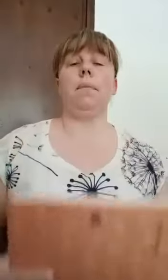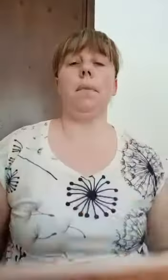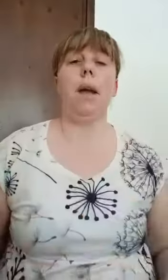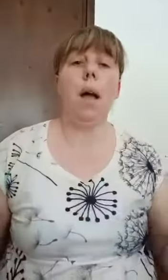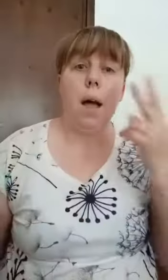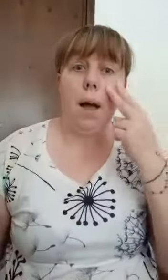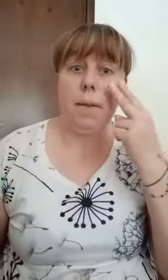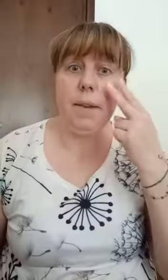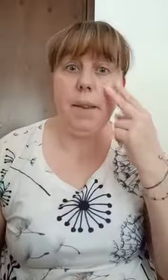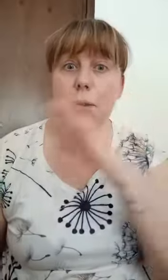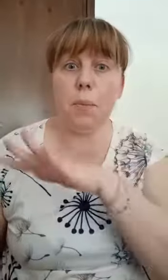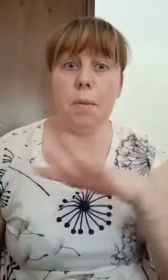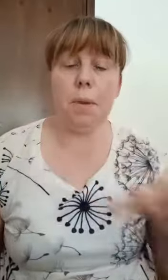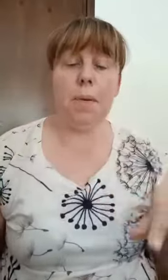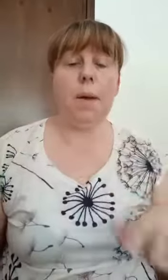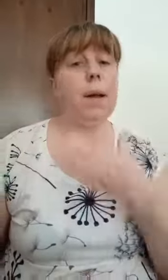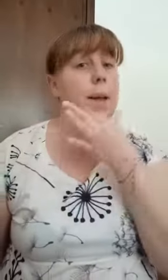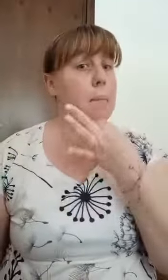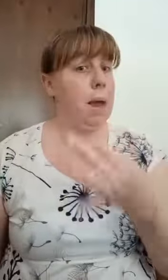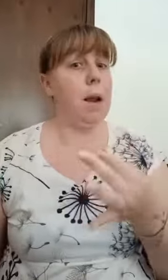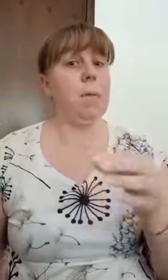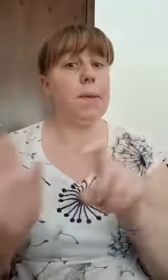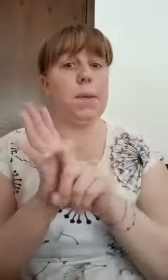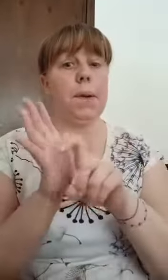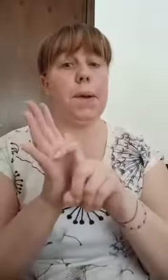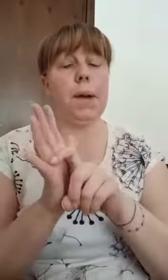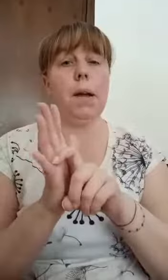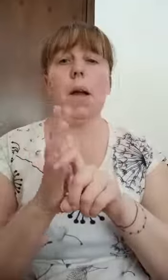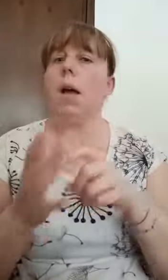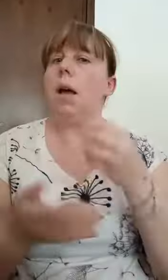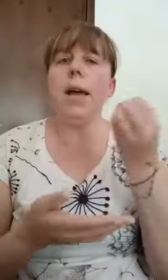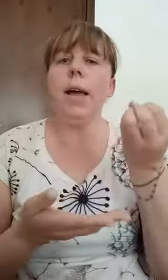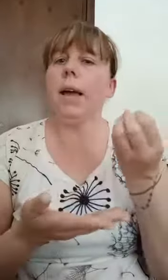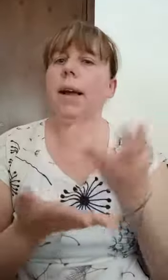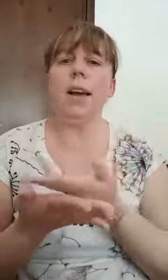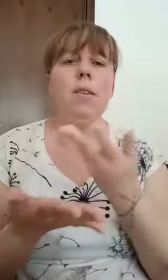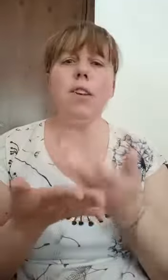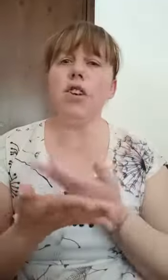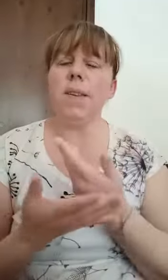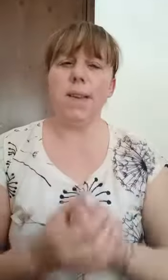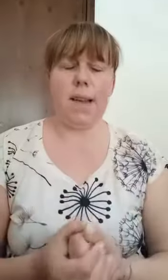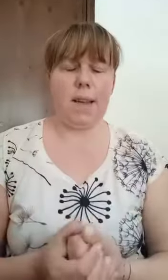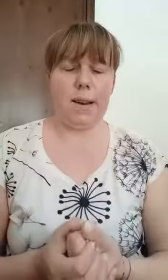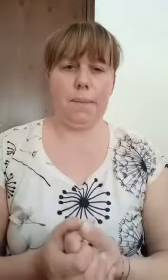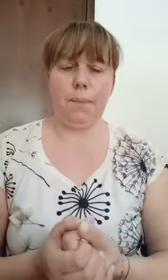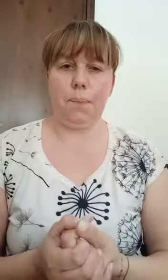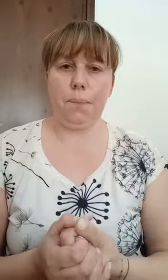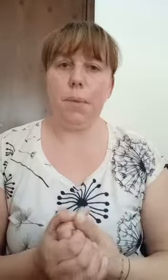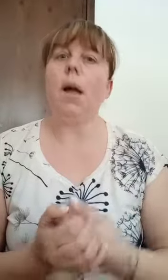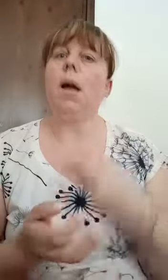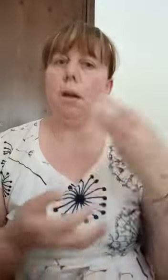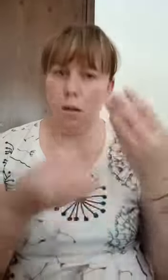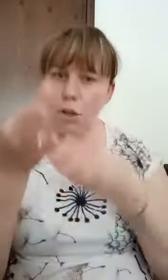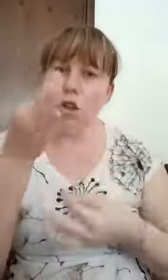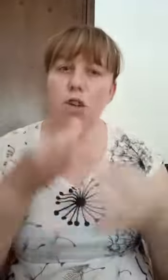avete visto bibli che bella questa storia è che cosa ci insegna ci